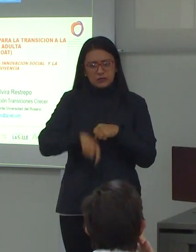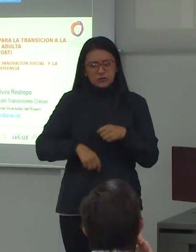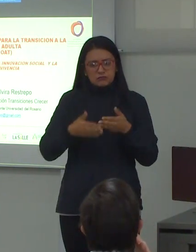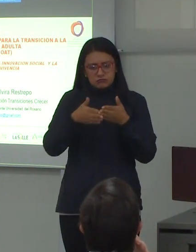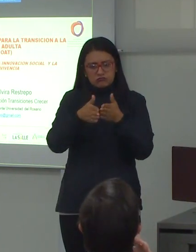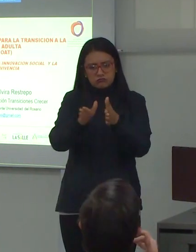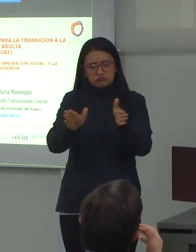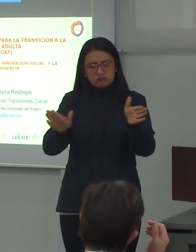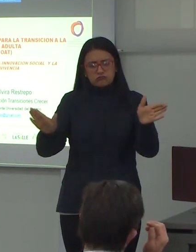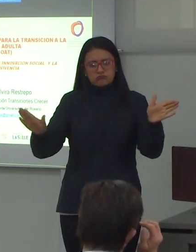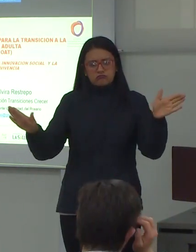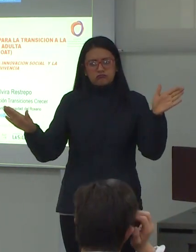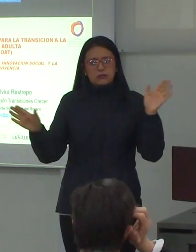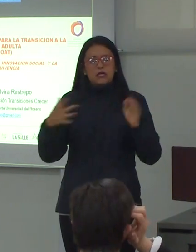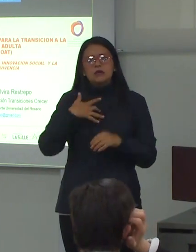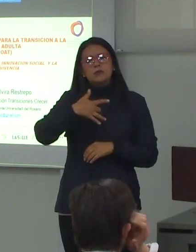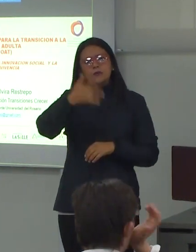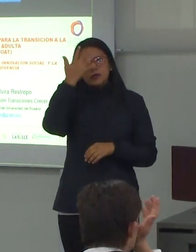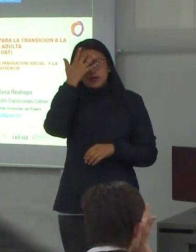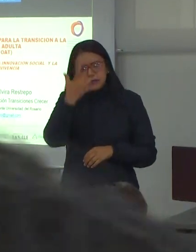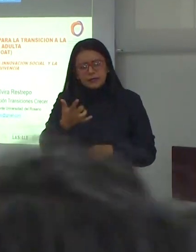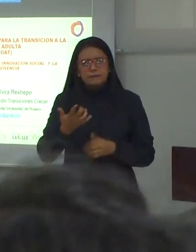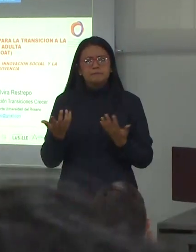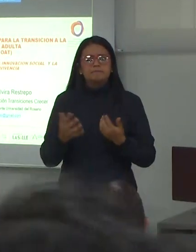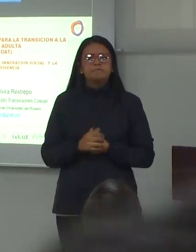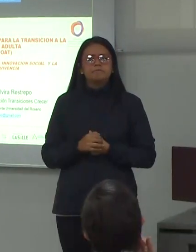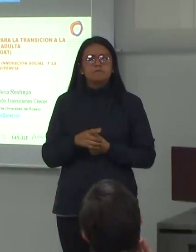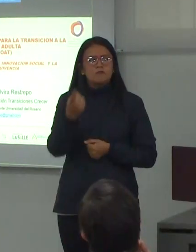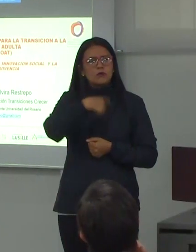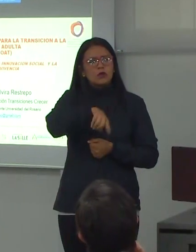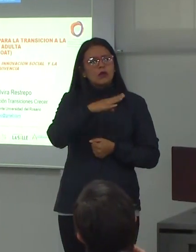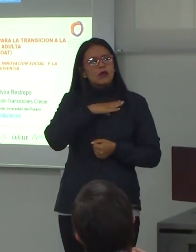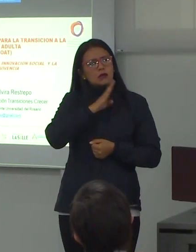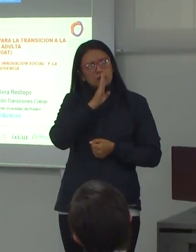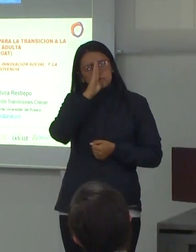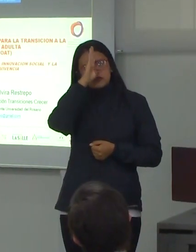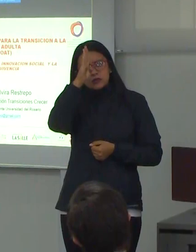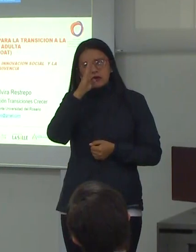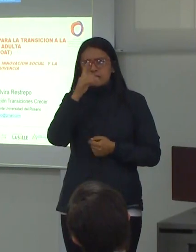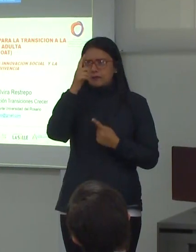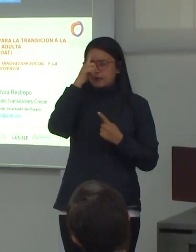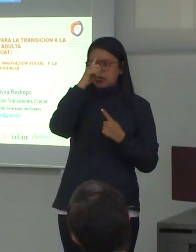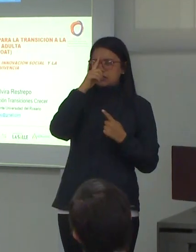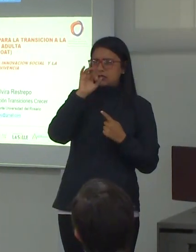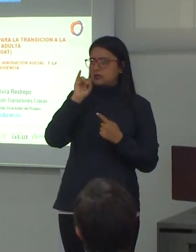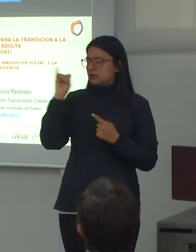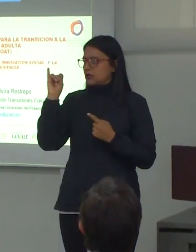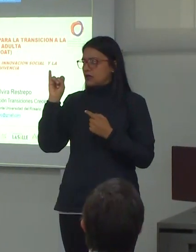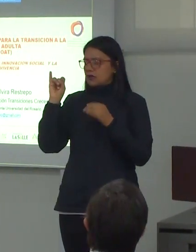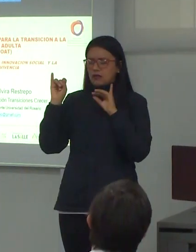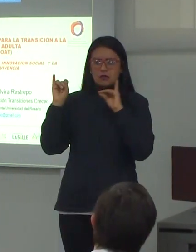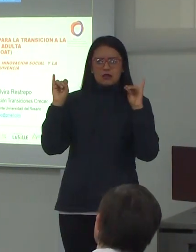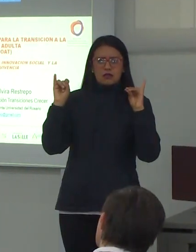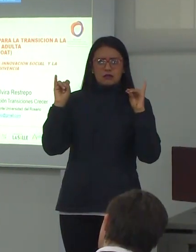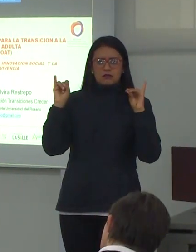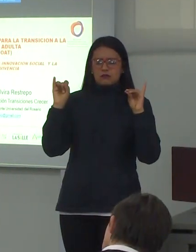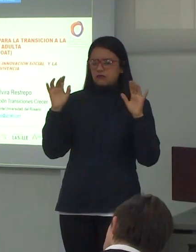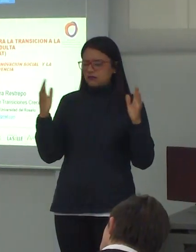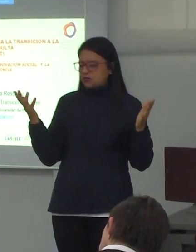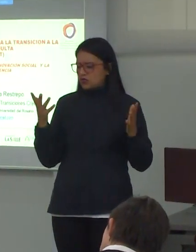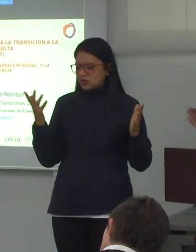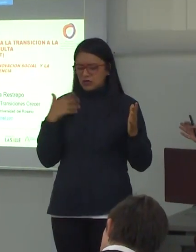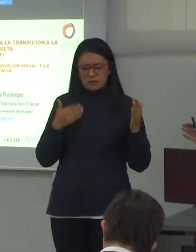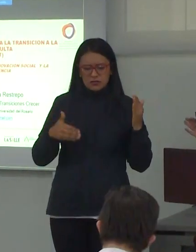¿Por qué? Porque finalmente estamos acostumbrados a pensar un poco de izquierda a derecha, es decir, de dónde